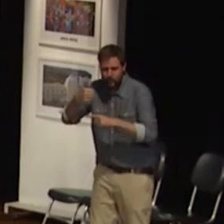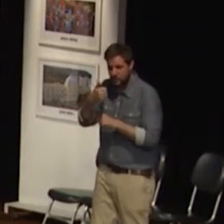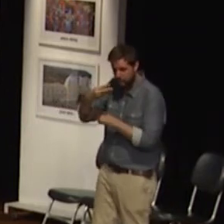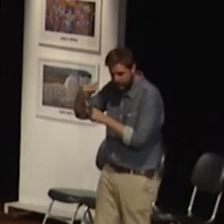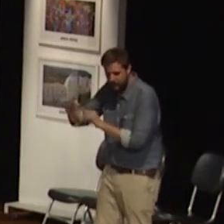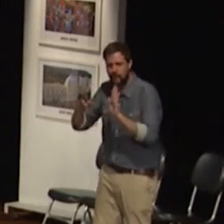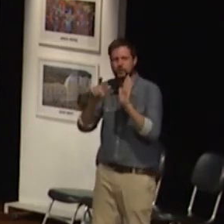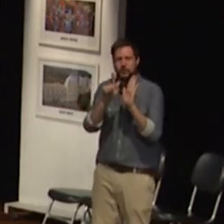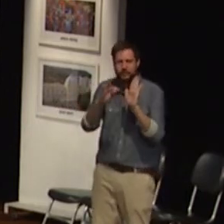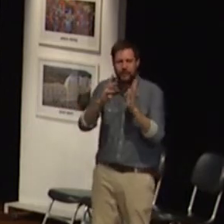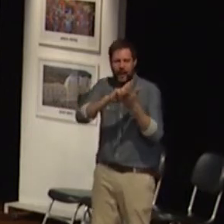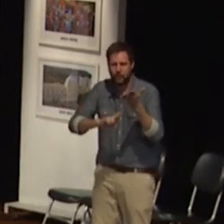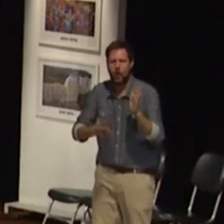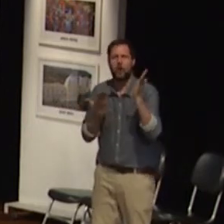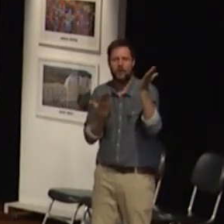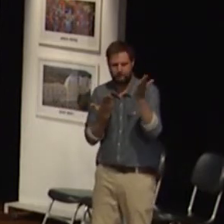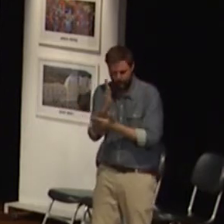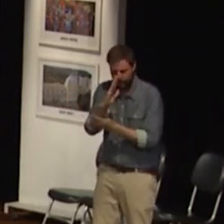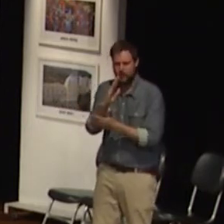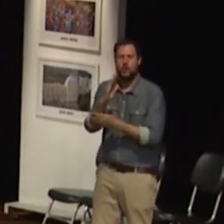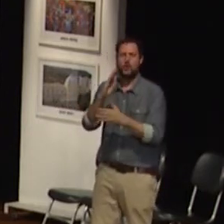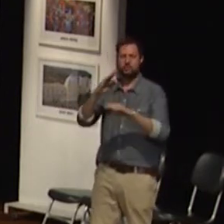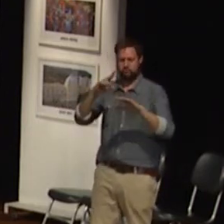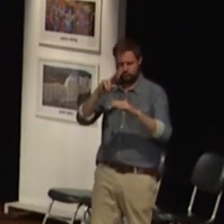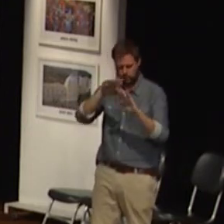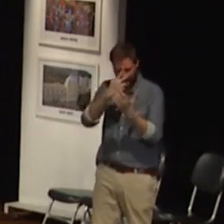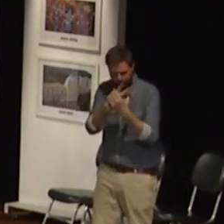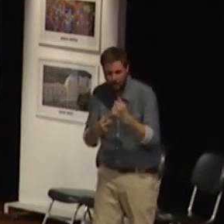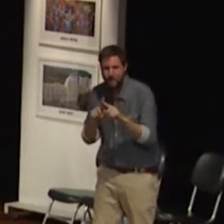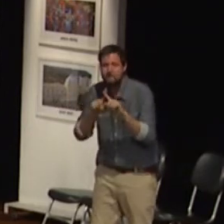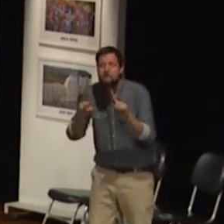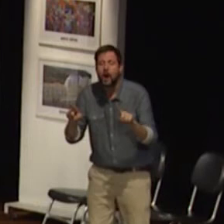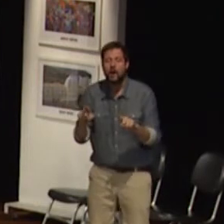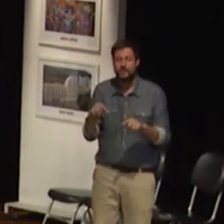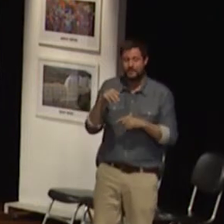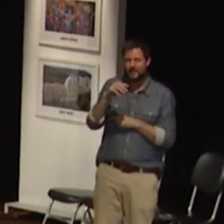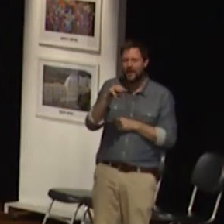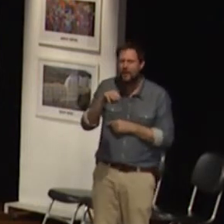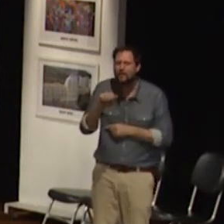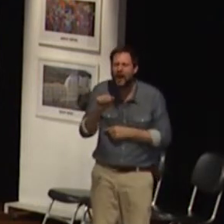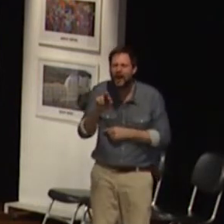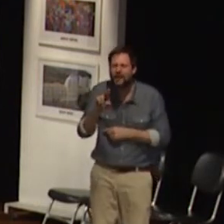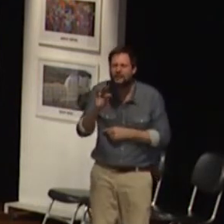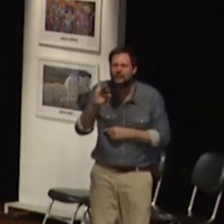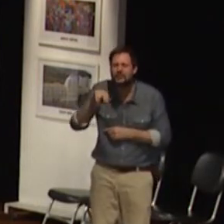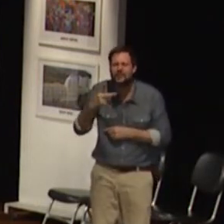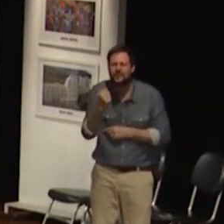a gente teve uma discussão sobre o relatório que foi aprovado sobre escola bilíngue,